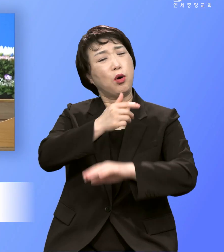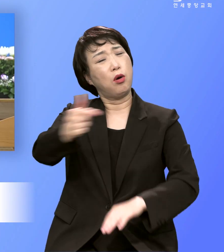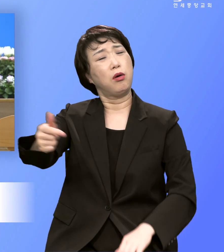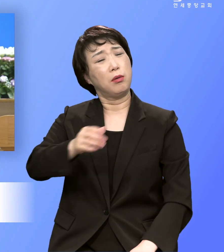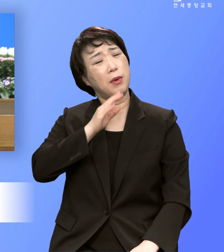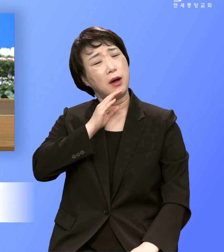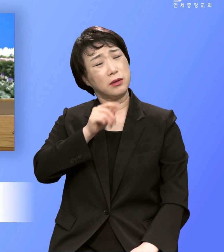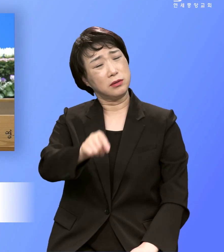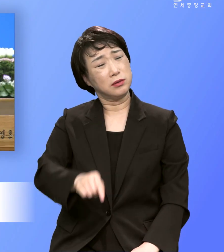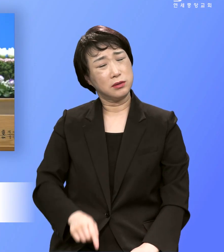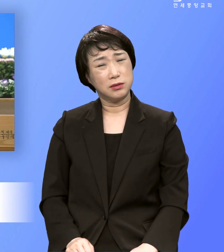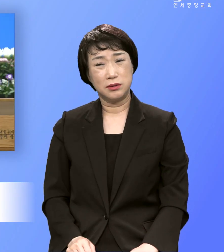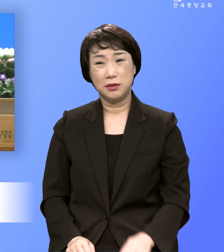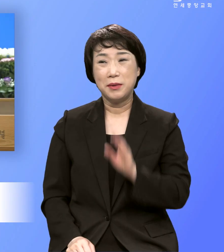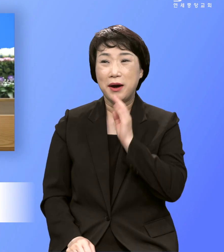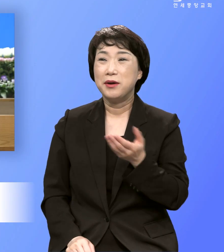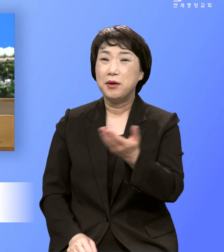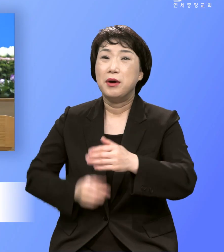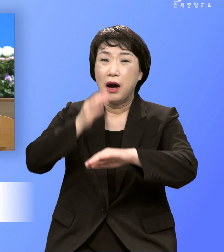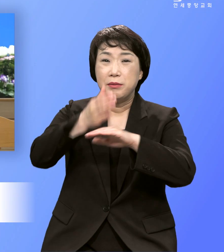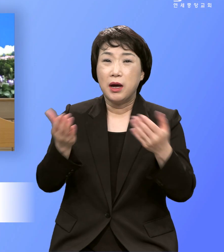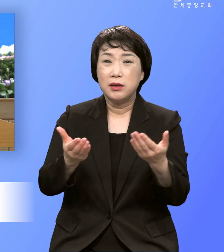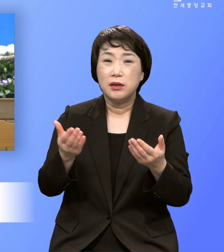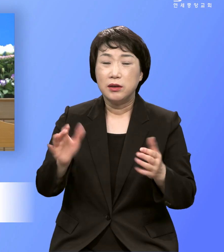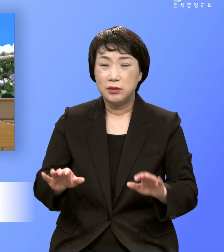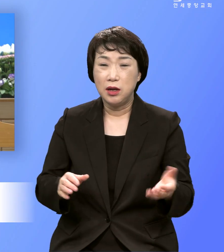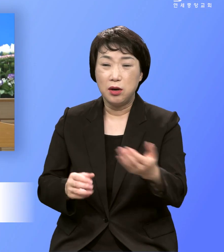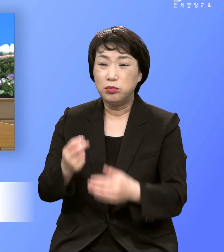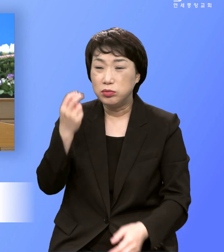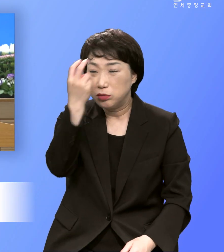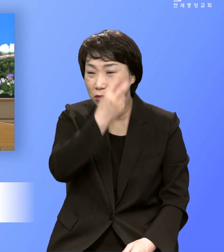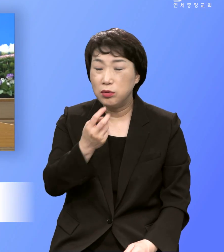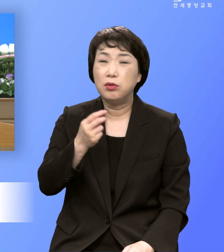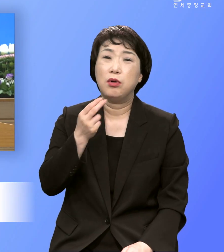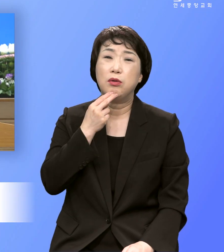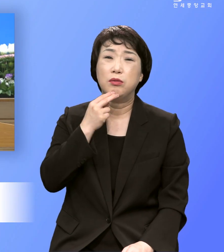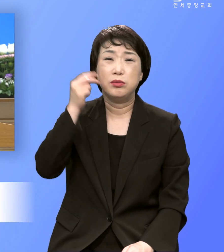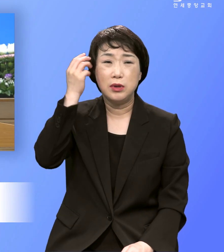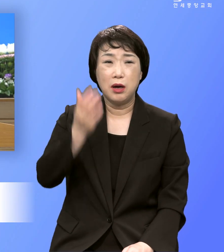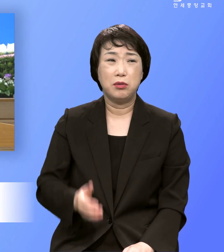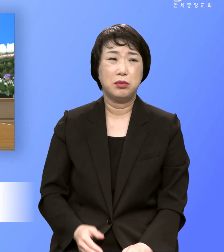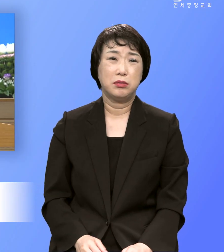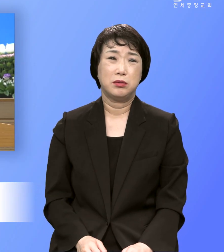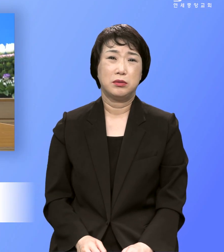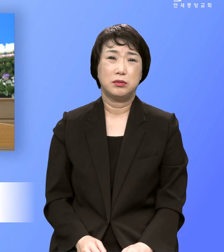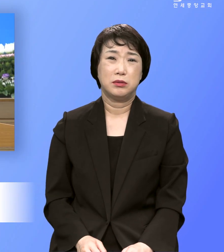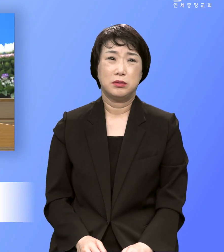그렇잖아요. 왜 감사한 일을 돌보지 못하느냐 그 말이에요. 응?